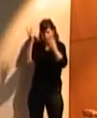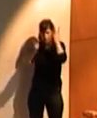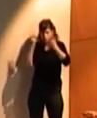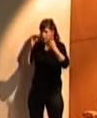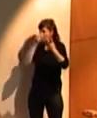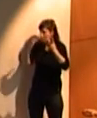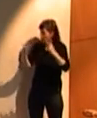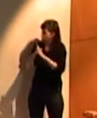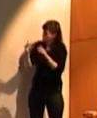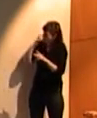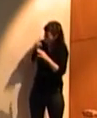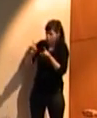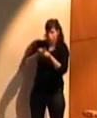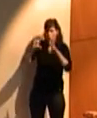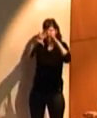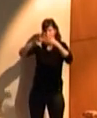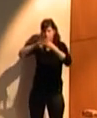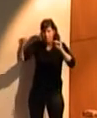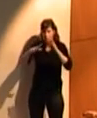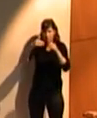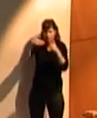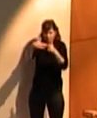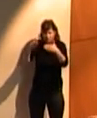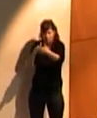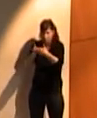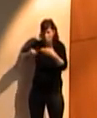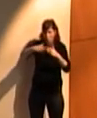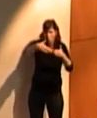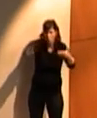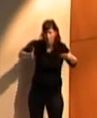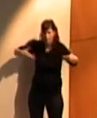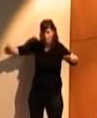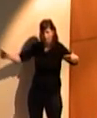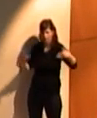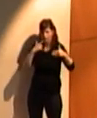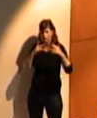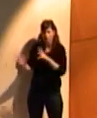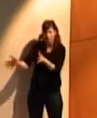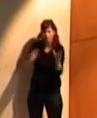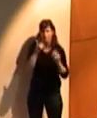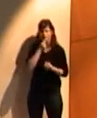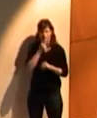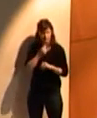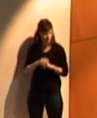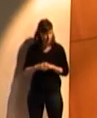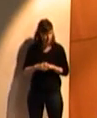la courbe, les espaces pour pouvoir discuter. Voilà, autre chose peut-être ?